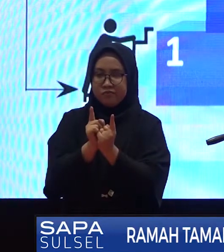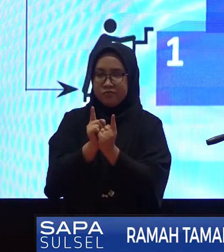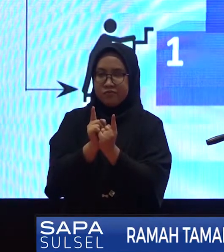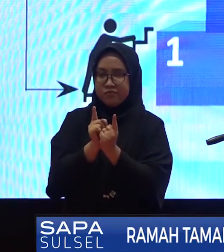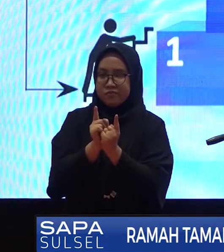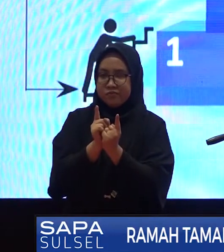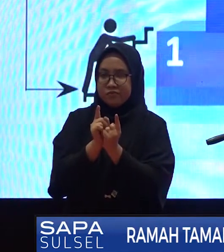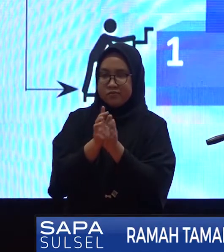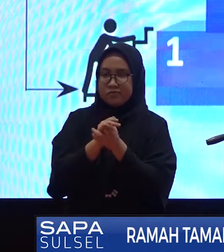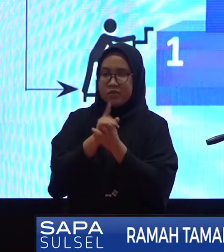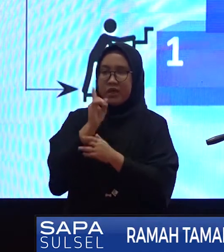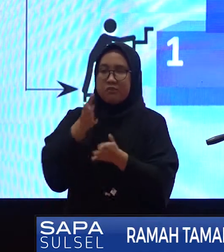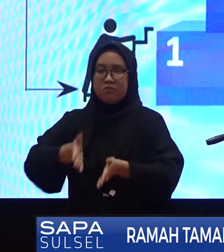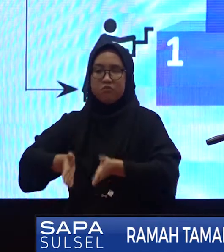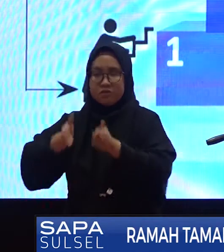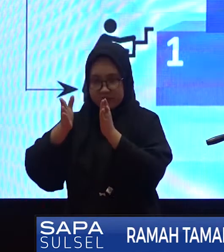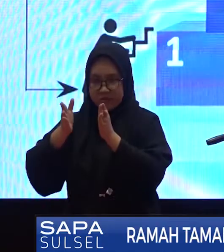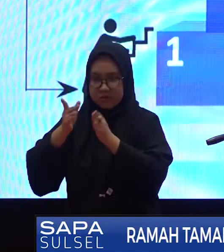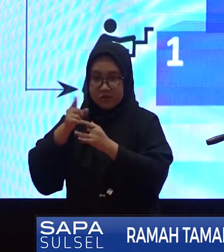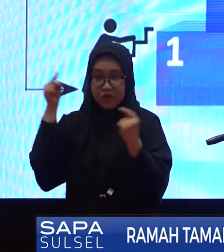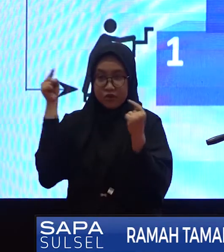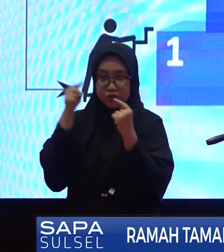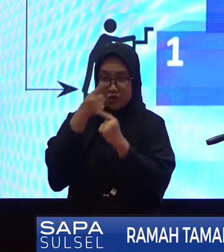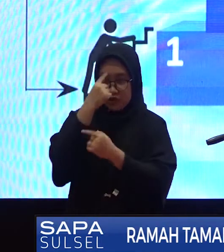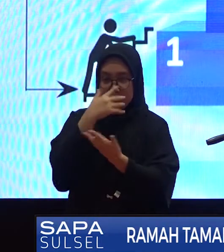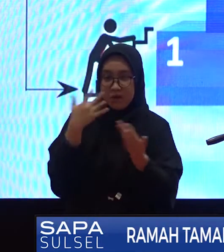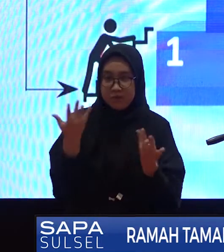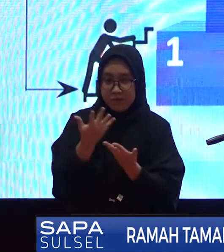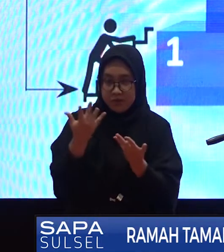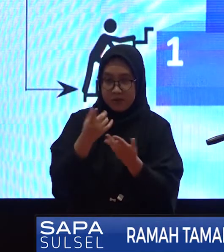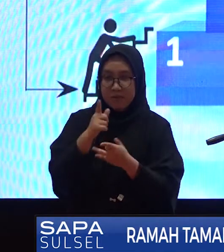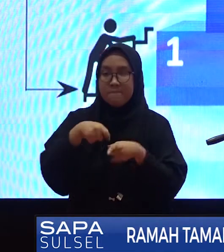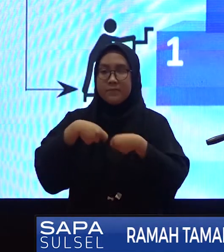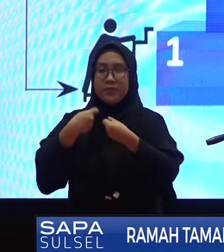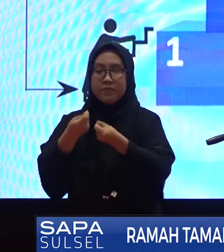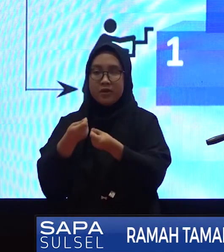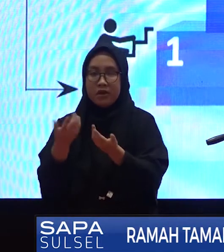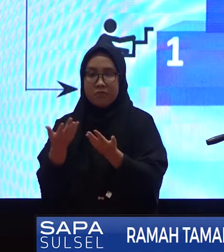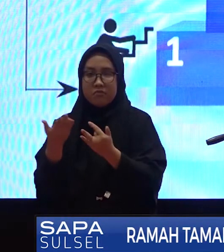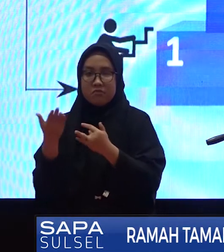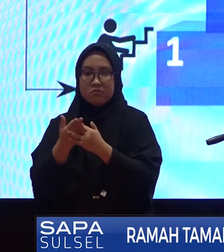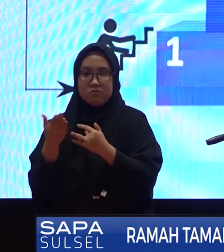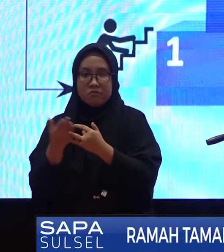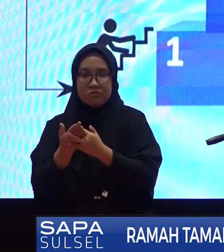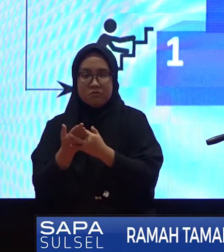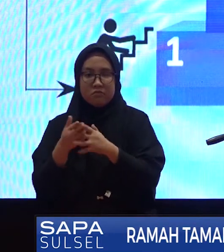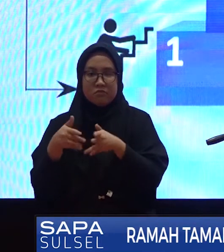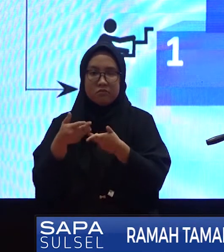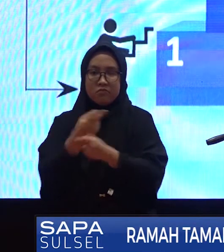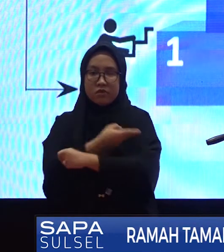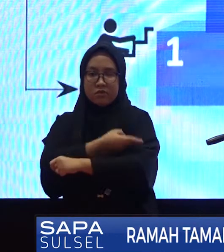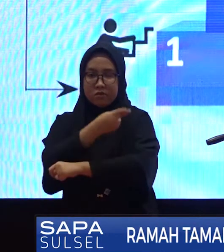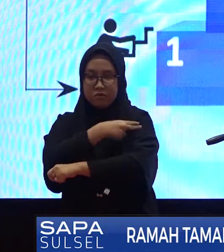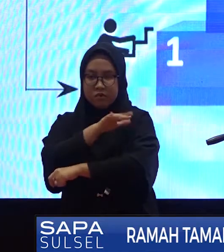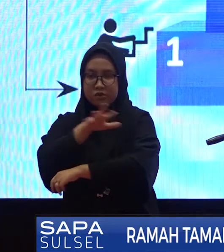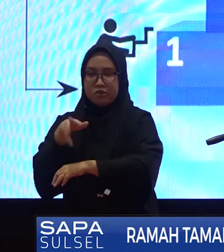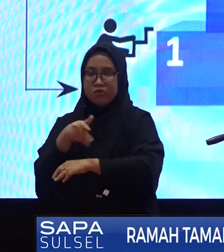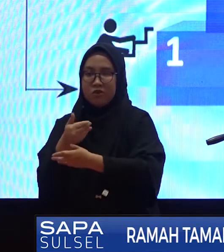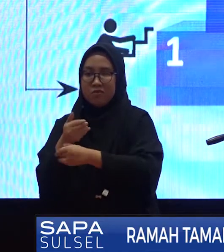up3 di perusahaan Tujuannya adalah untuk memberi upskilling maupun reskilling kepada para